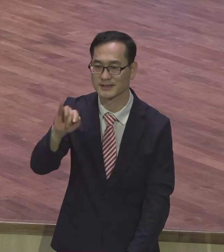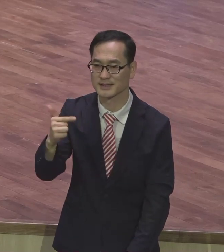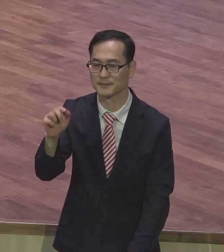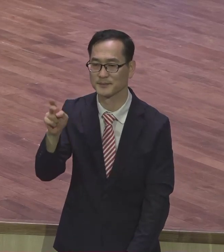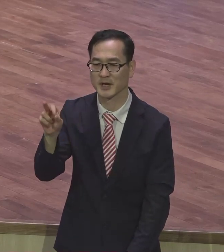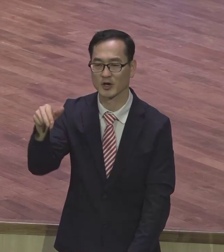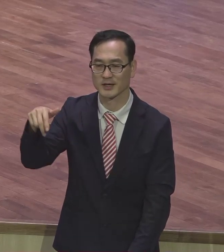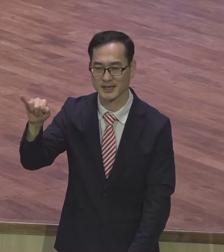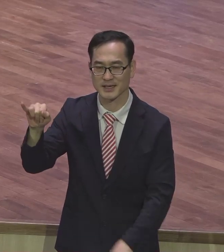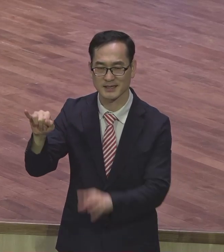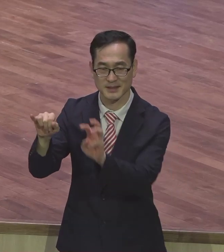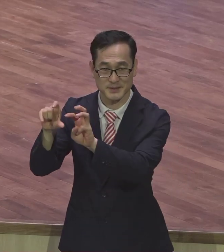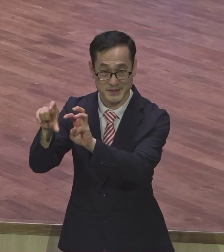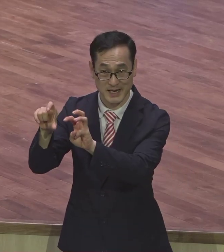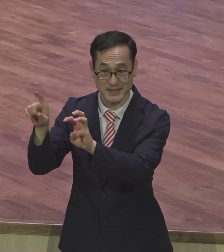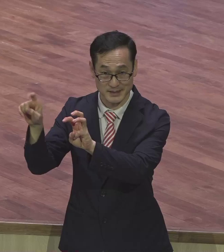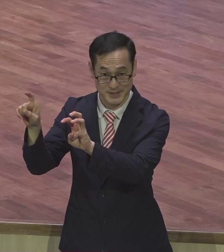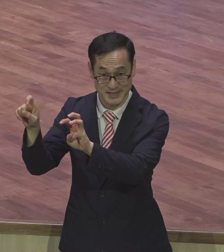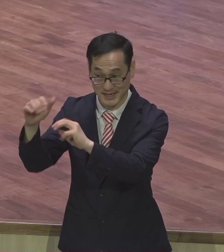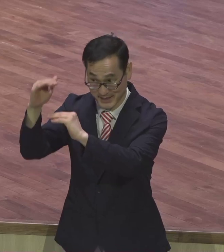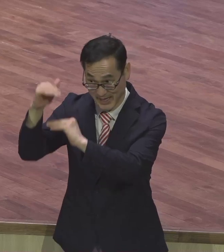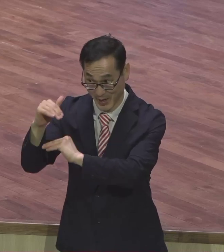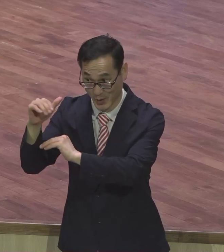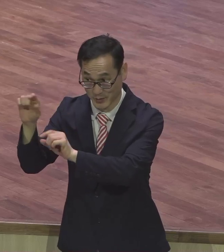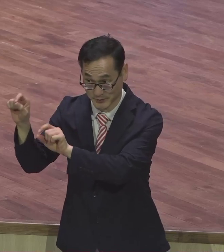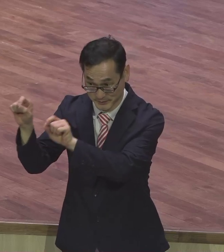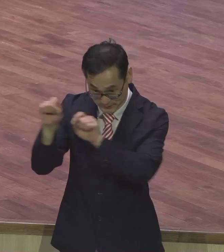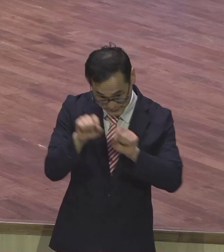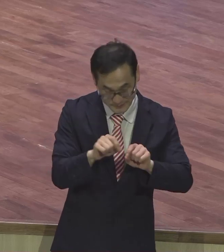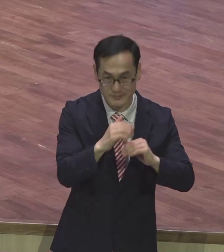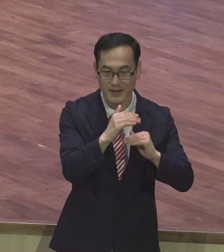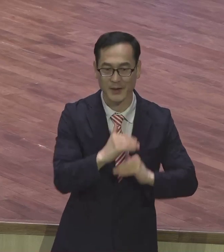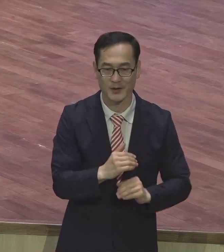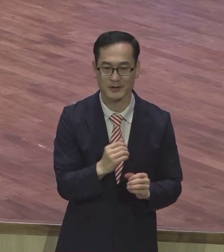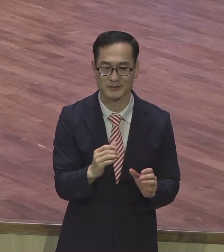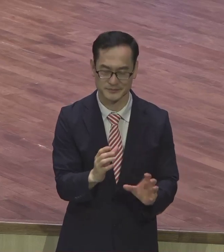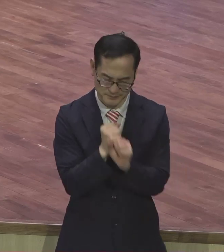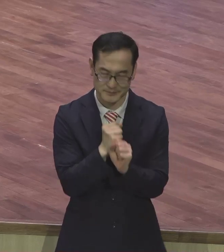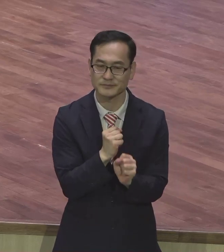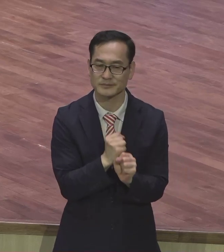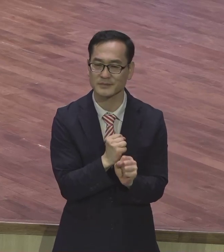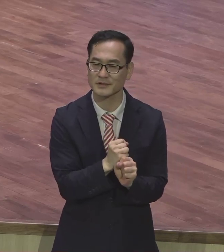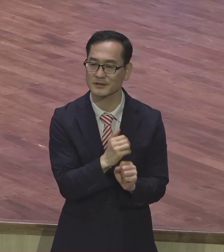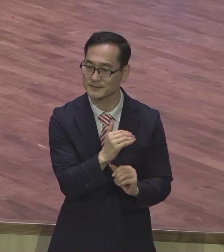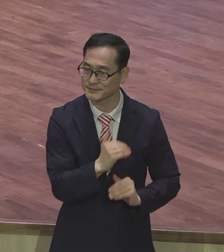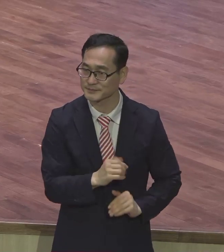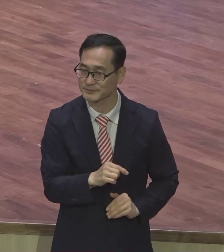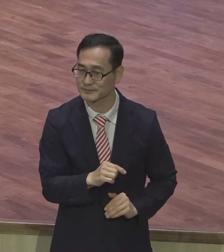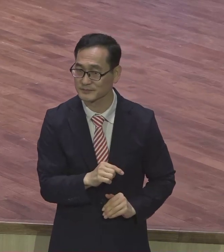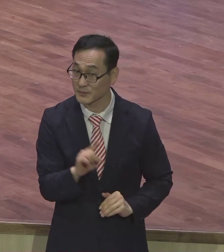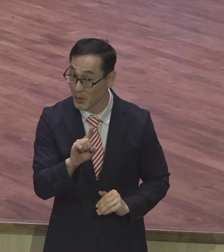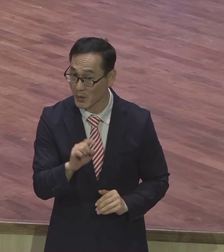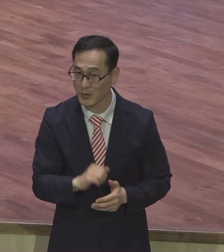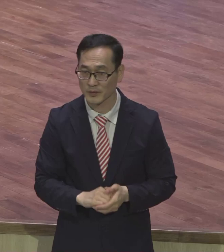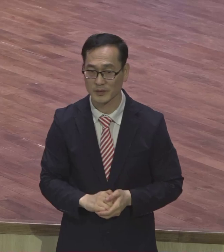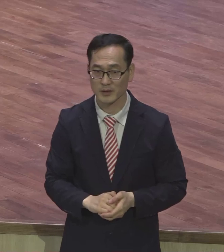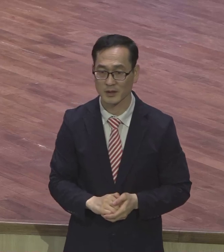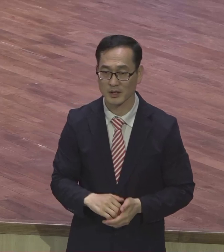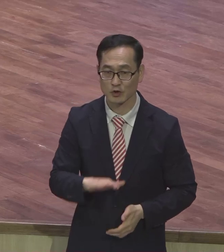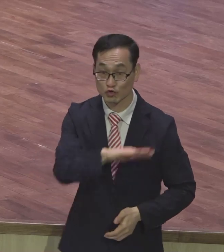11절로 14절을 인용해서 하신 말씀이에요 쉽게 요약하면 무슨 말이냐 우리가